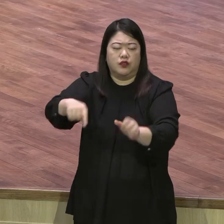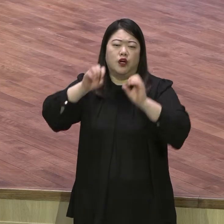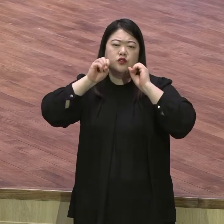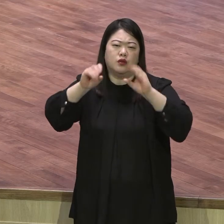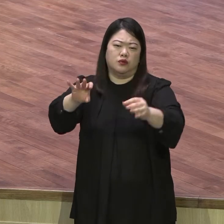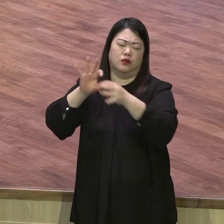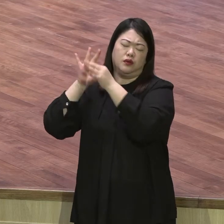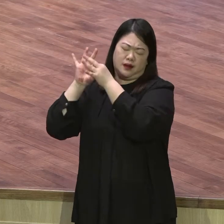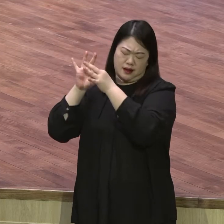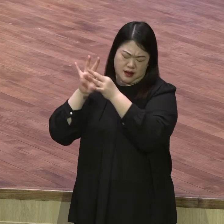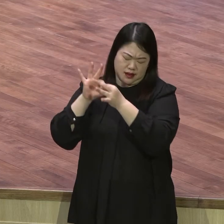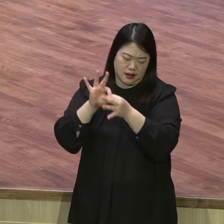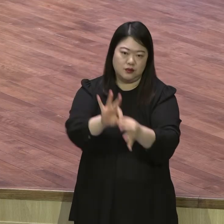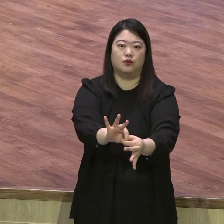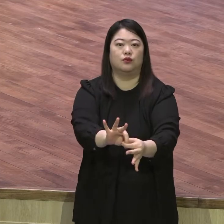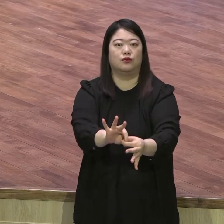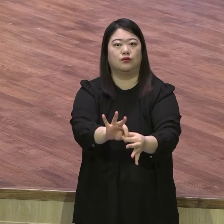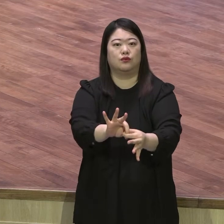아니하니라.